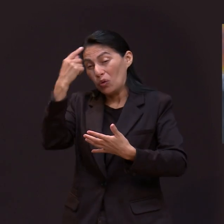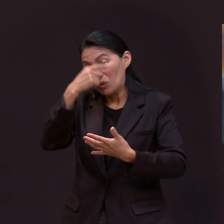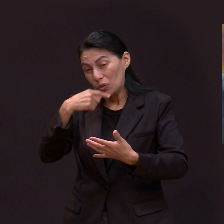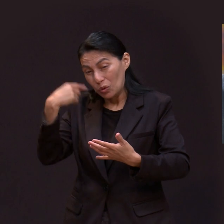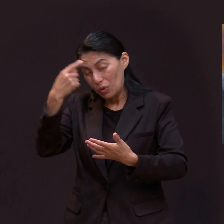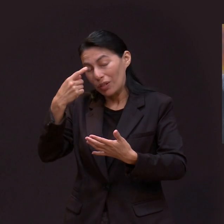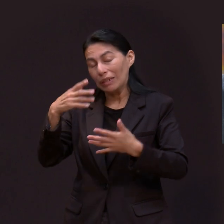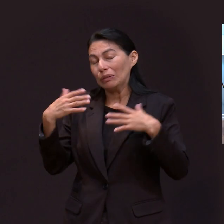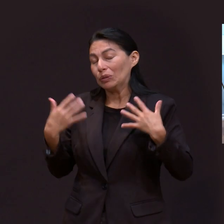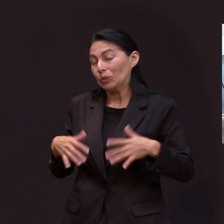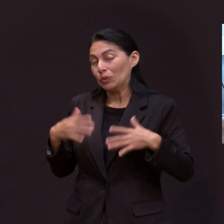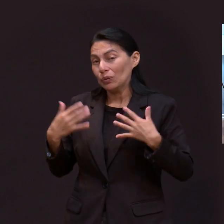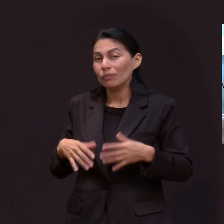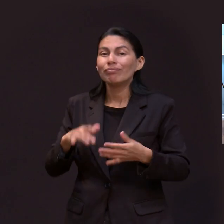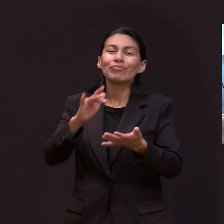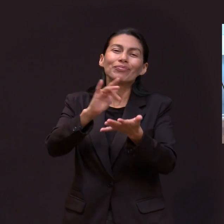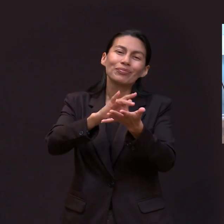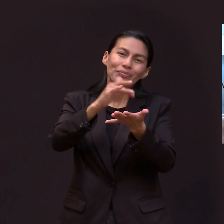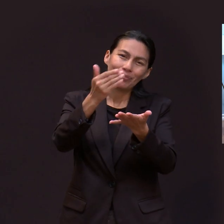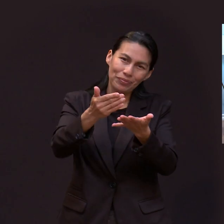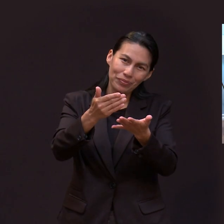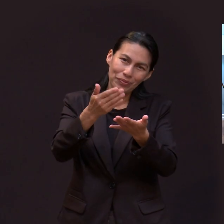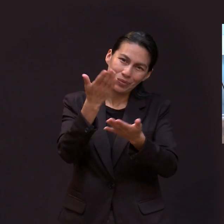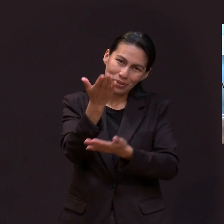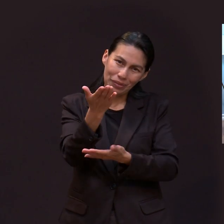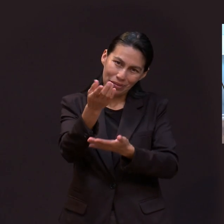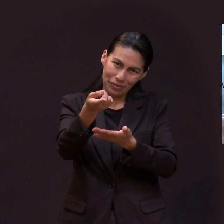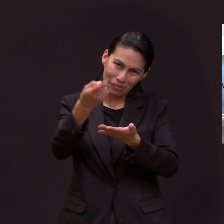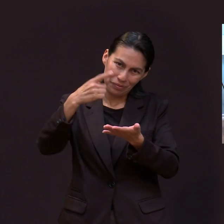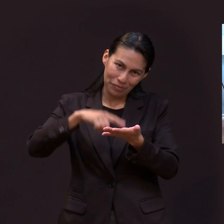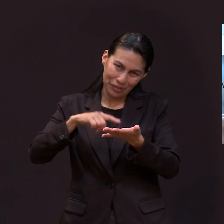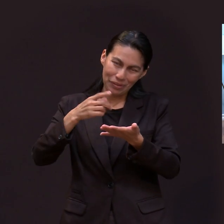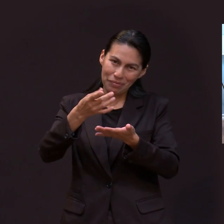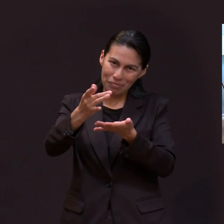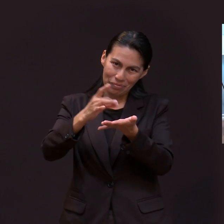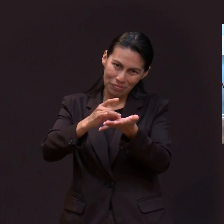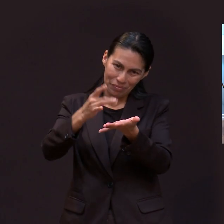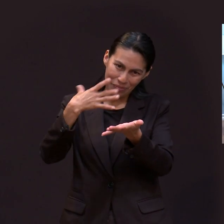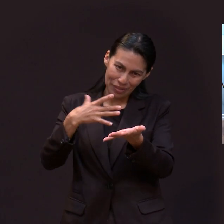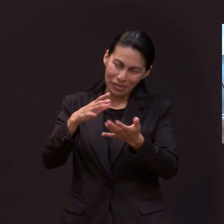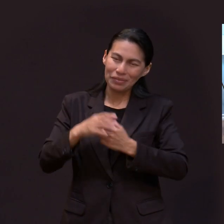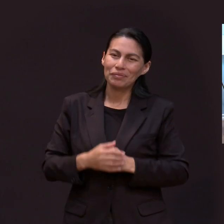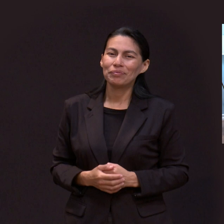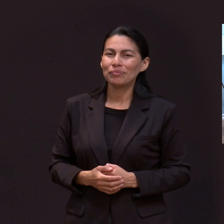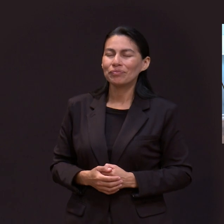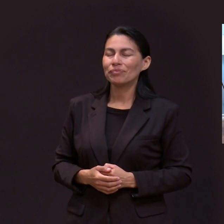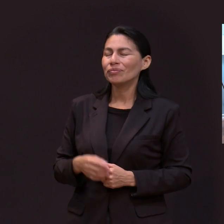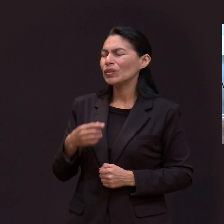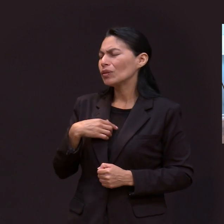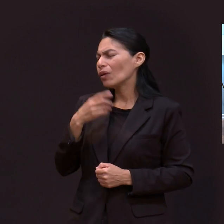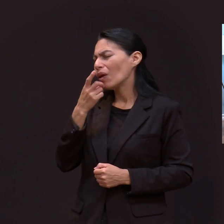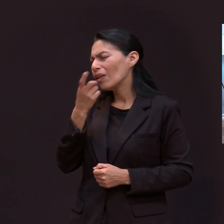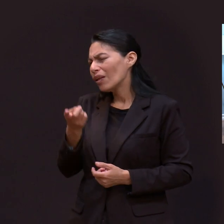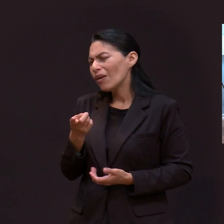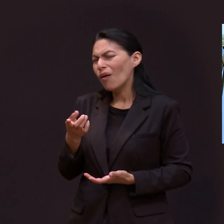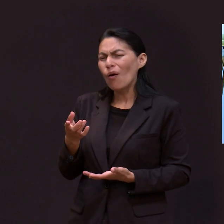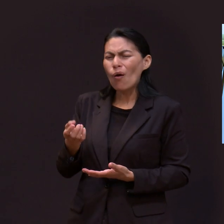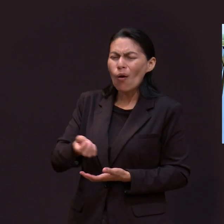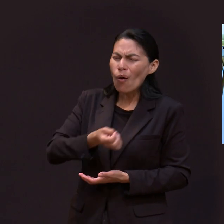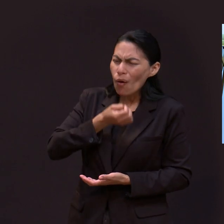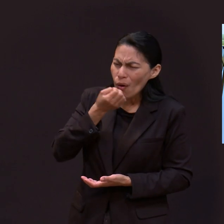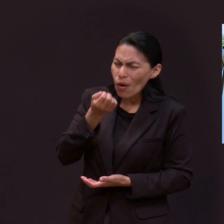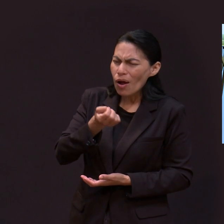hermoso es hermoso gracia manejar sucedió yo mencionó que es un deleite que